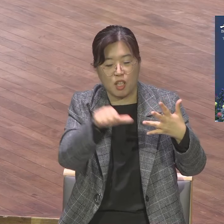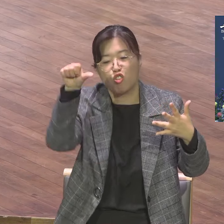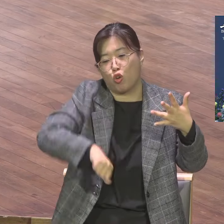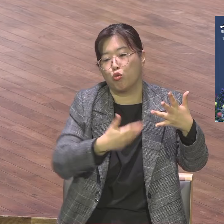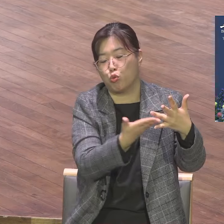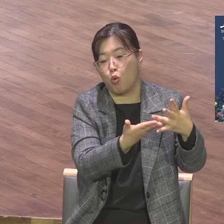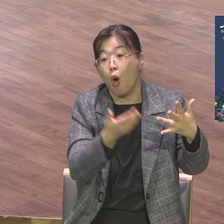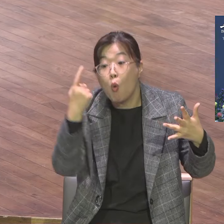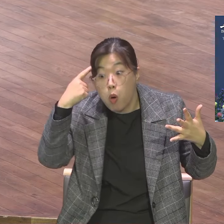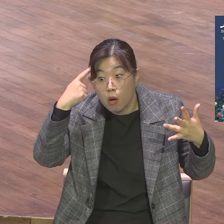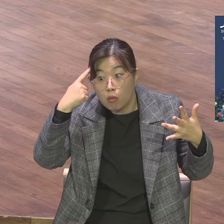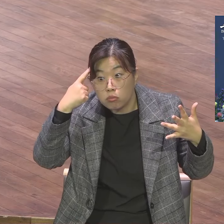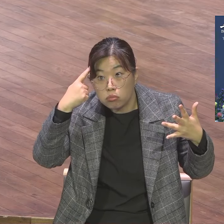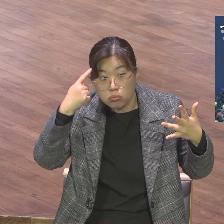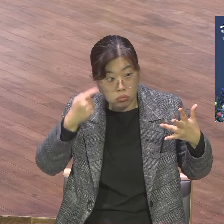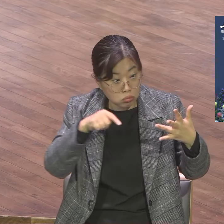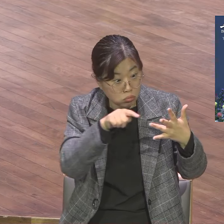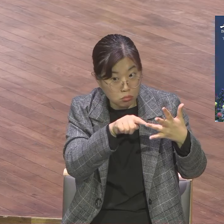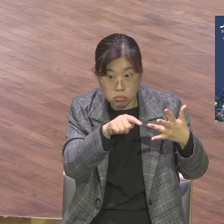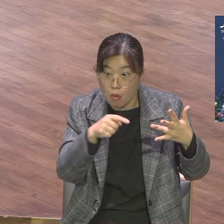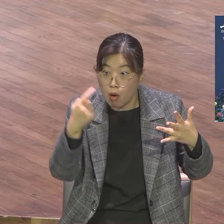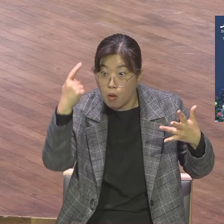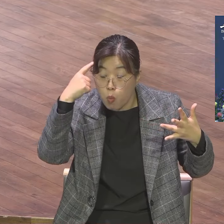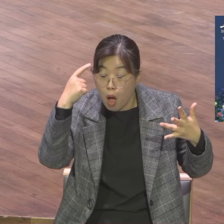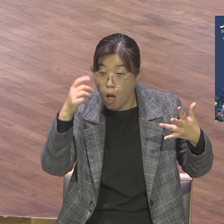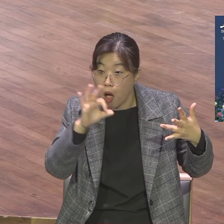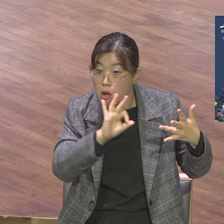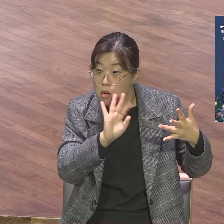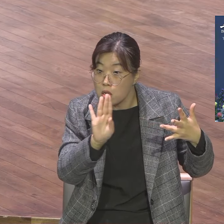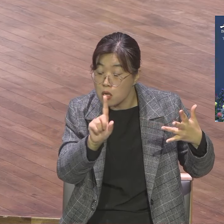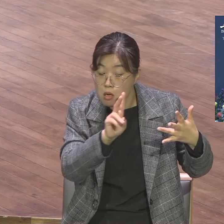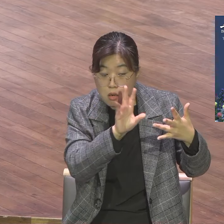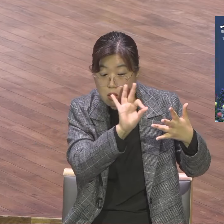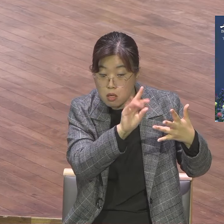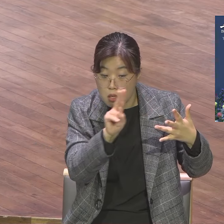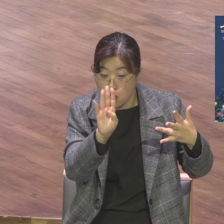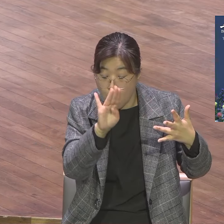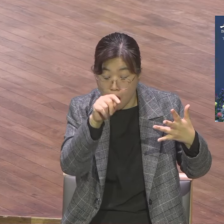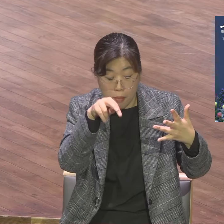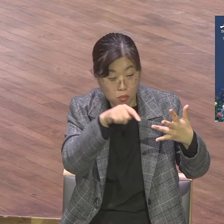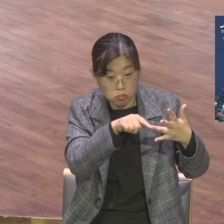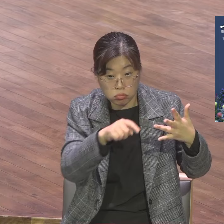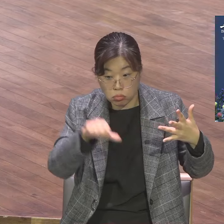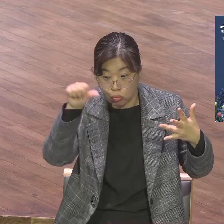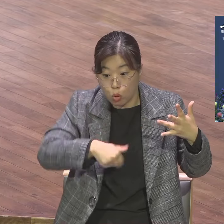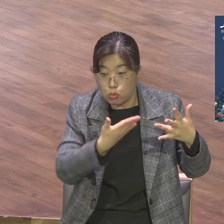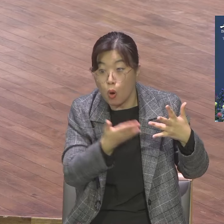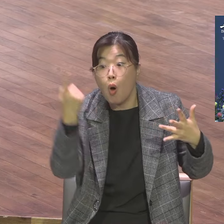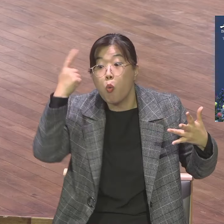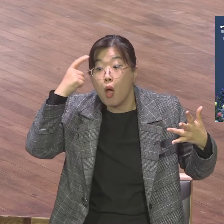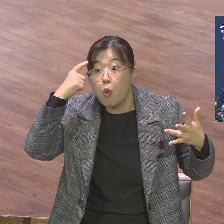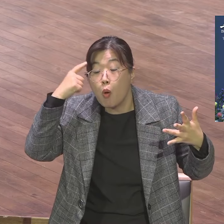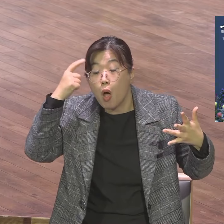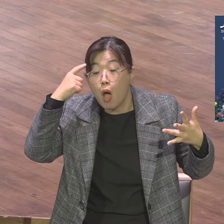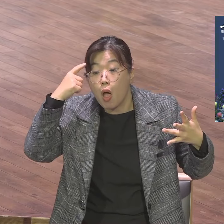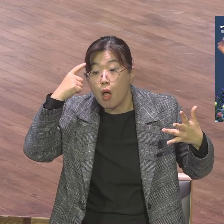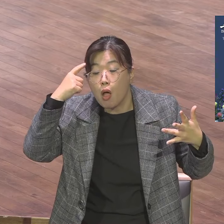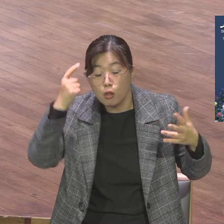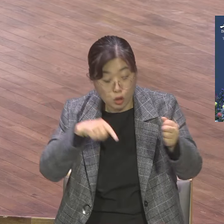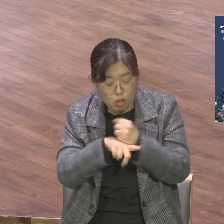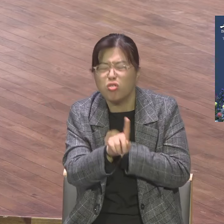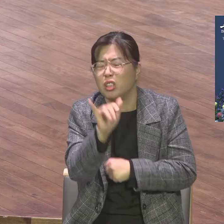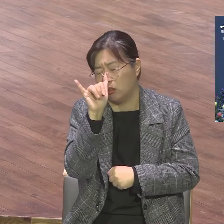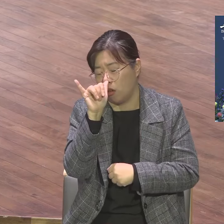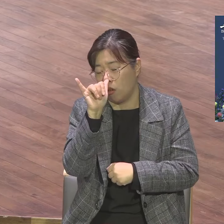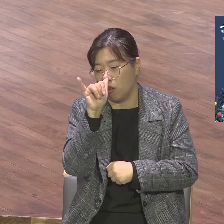자고 있었어요. 그러니까 이 셈과 야벳은 뒤로 물려가지고 아버지의 부끄러운 걸 덮어줬는데 함은